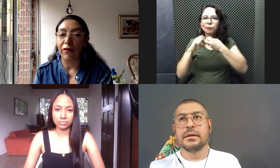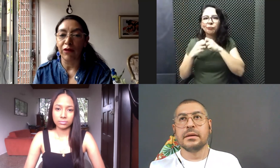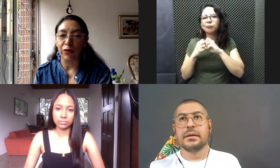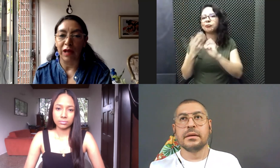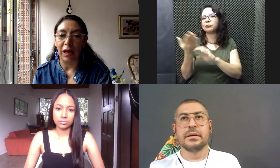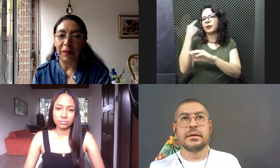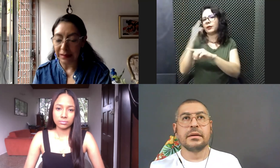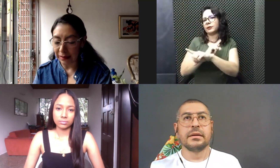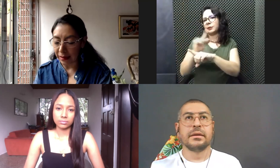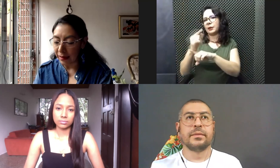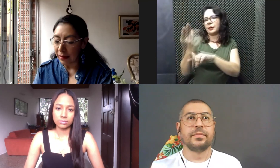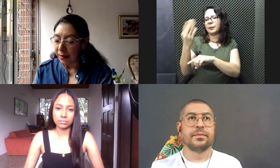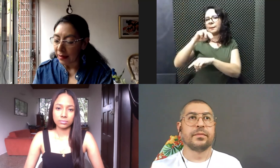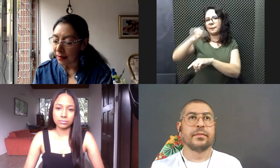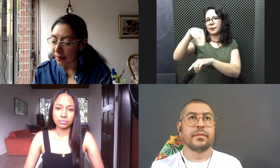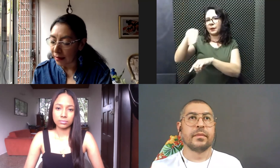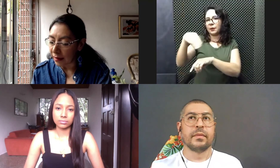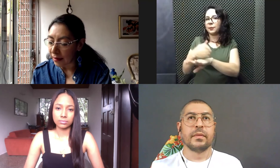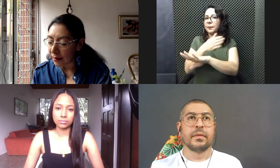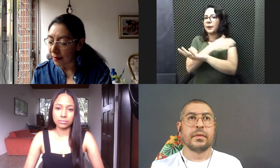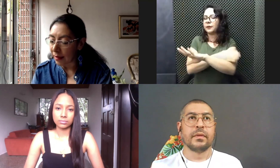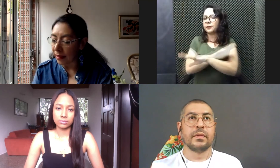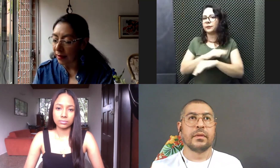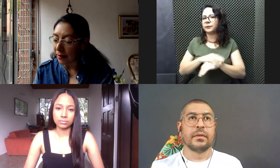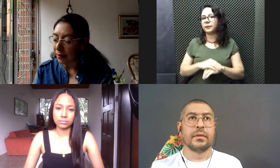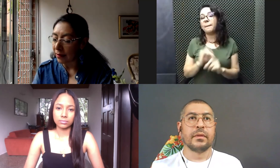pero afortunadamente en